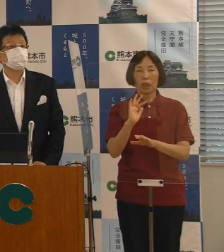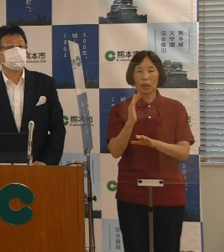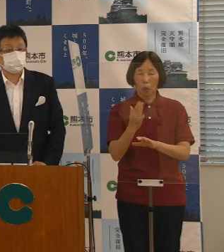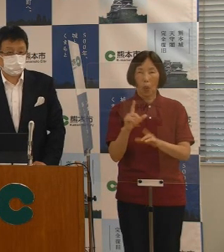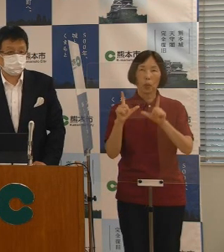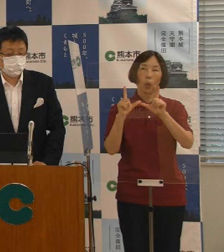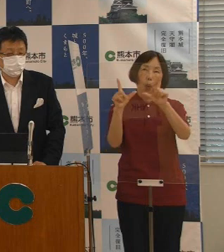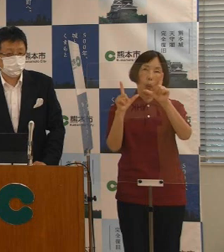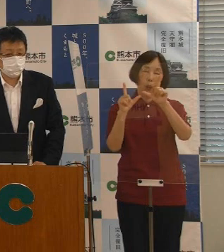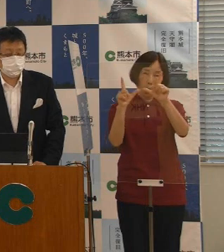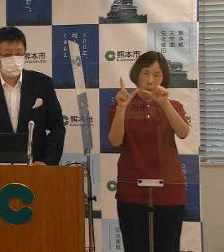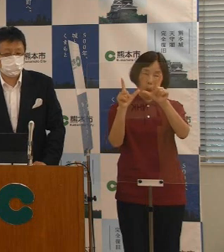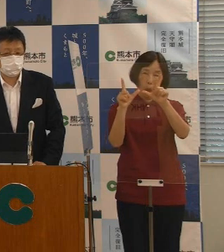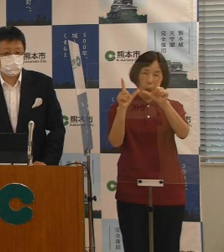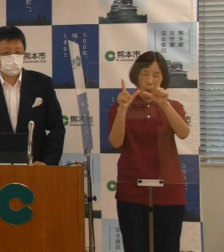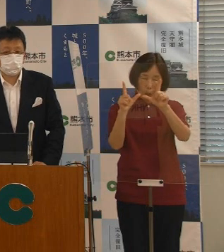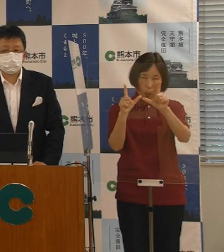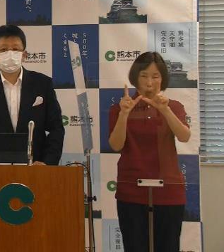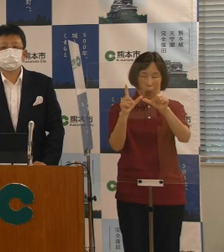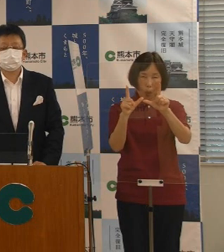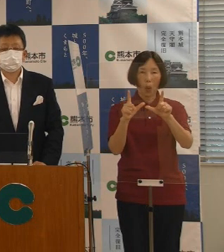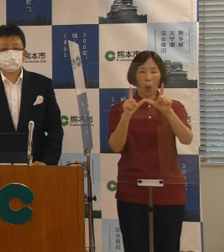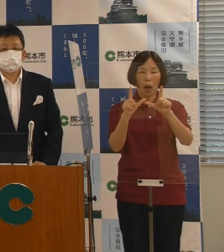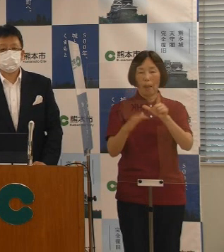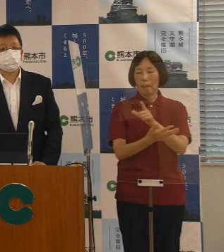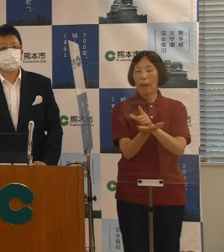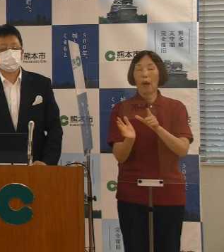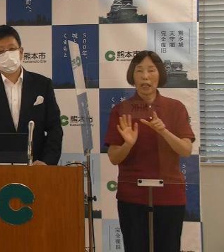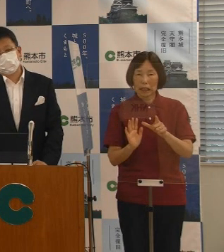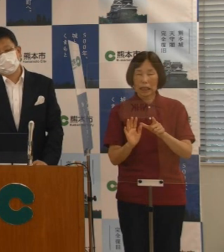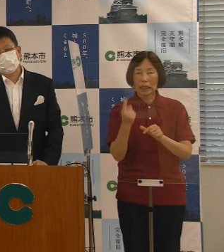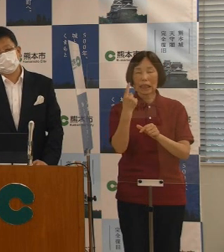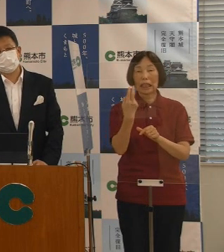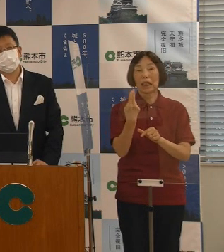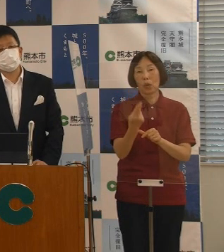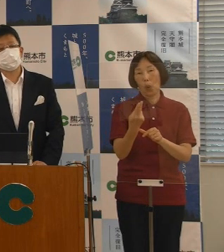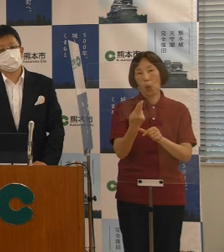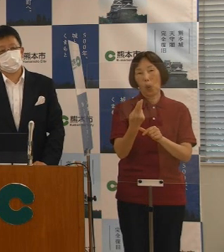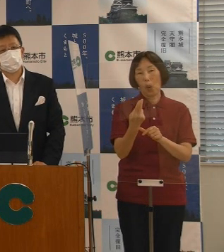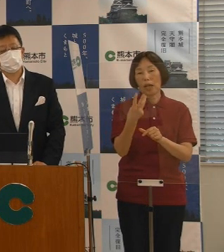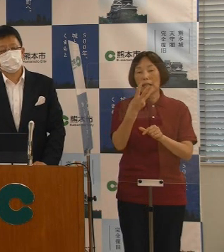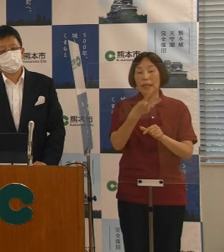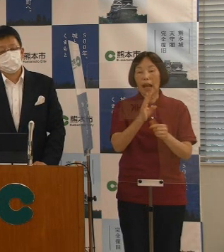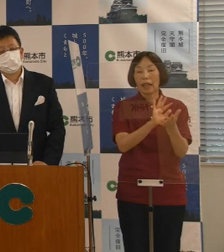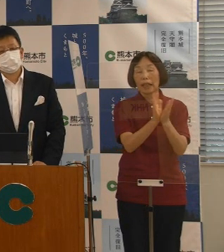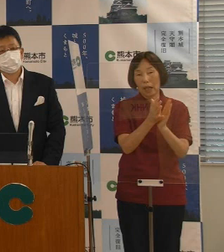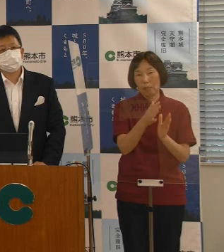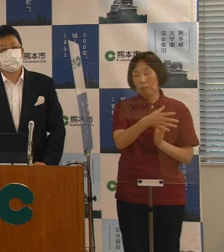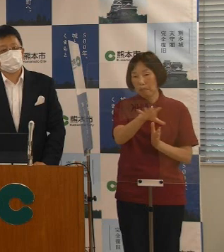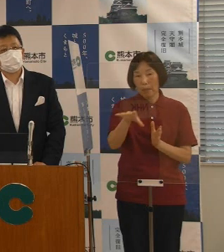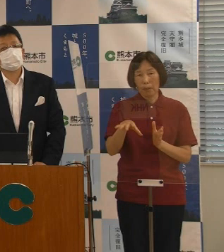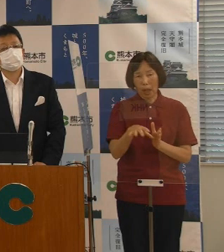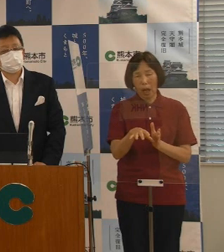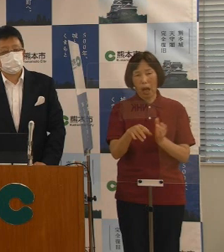東京でありますとか首都圏の今状況、特に1都3県、千葉でもですね、大変妊婦の方がですね、